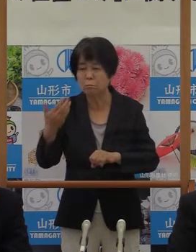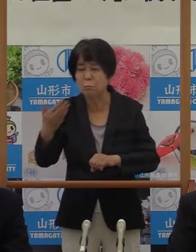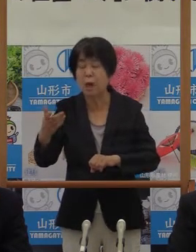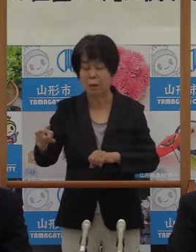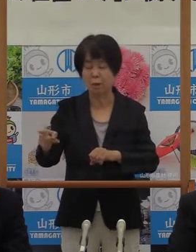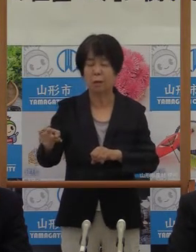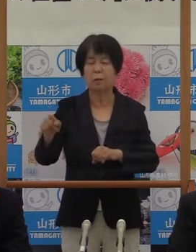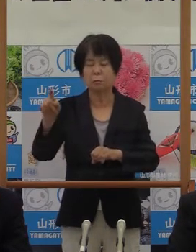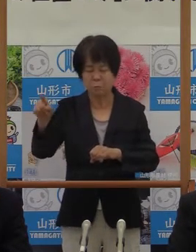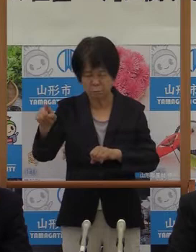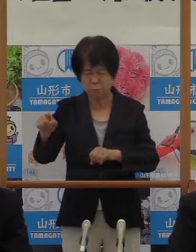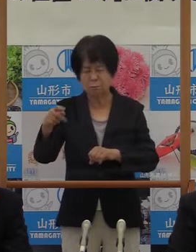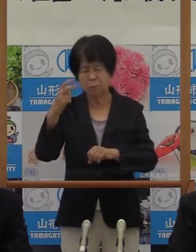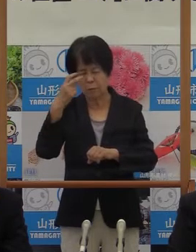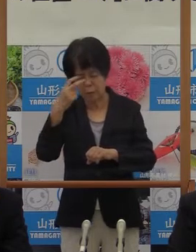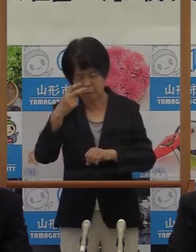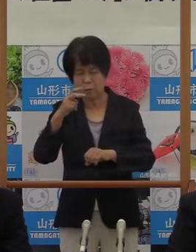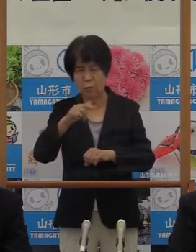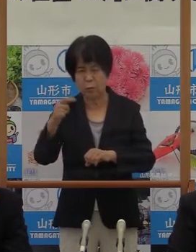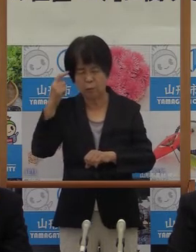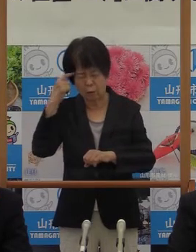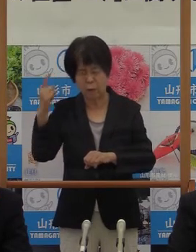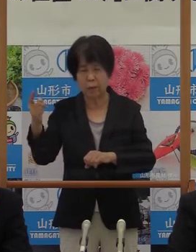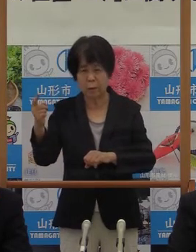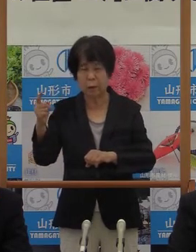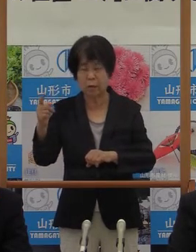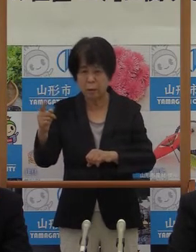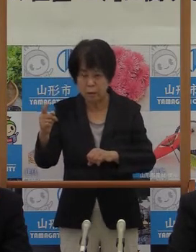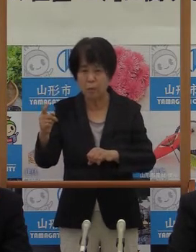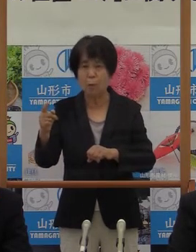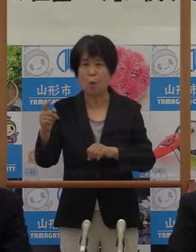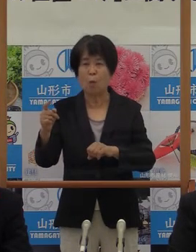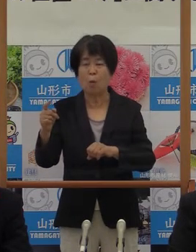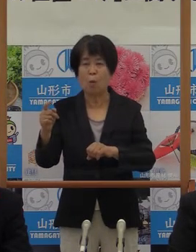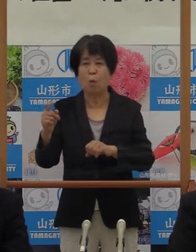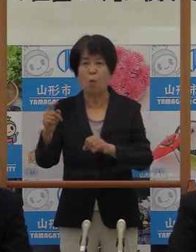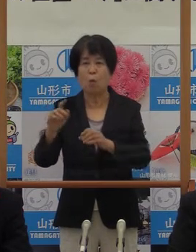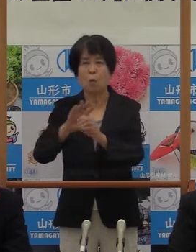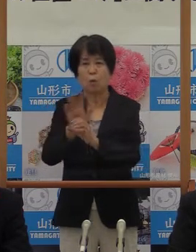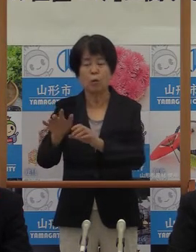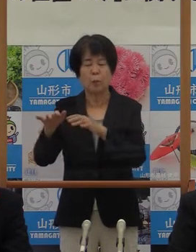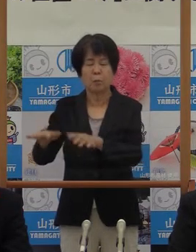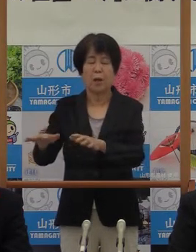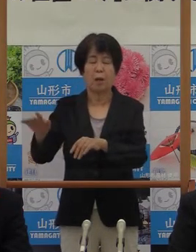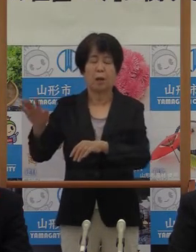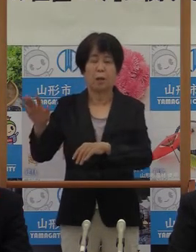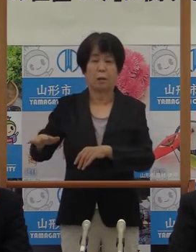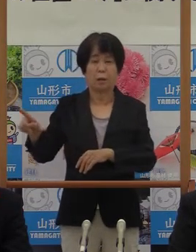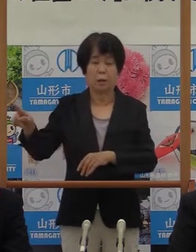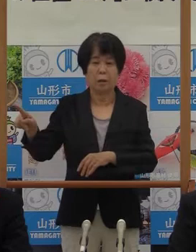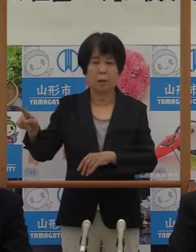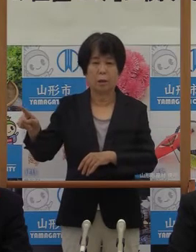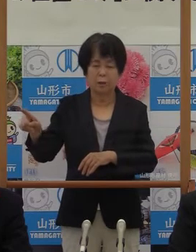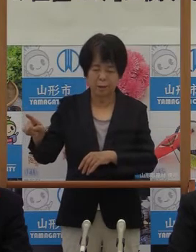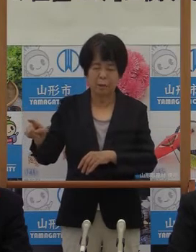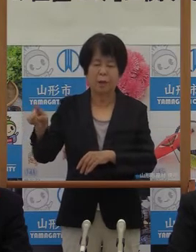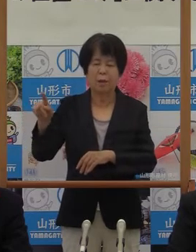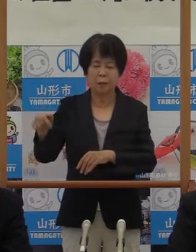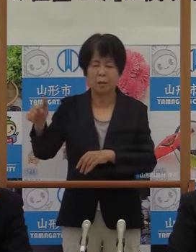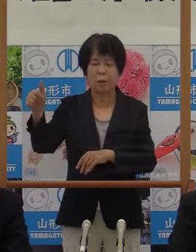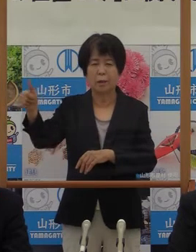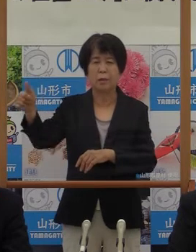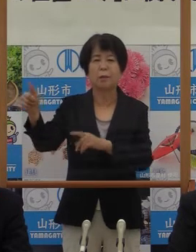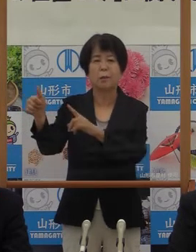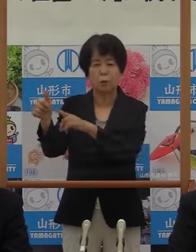ですが、やはりそこでコロナ禍に突入してですね、やはり新関さんとしてもその先